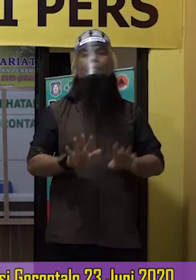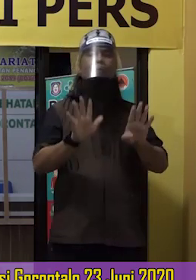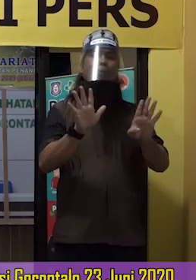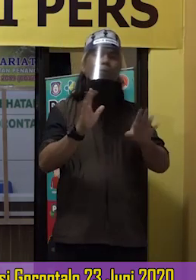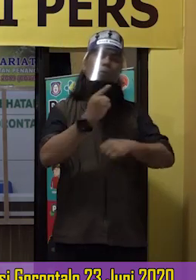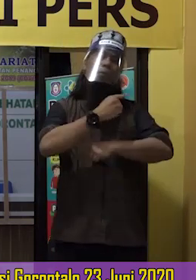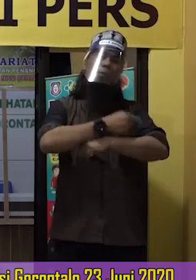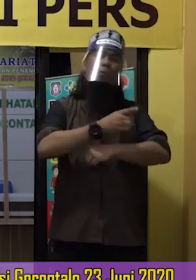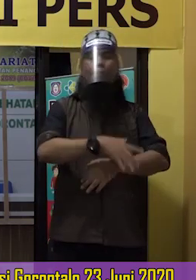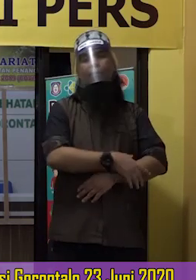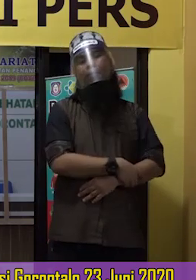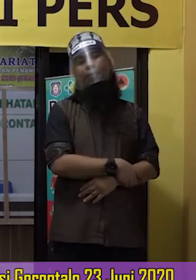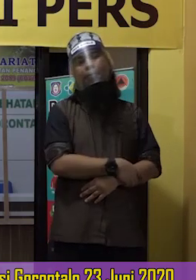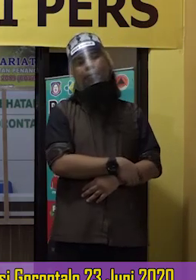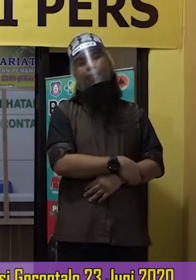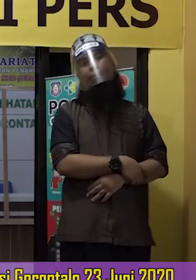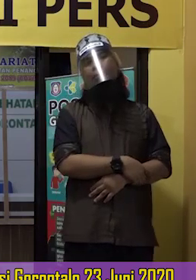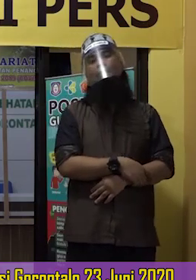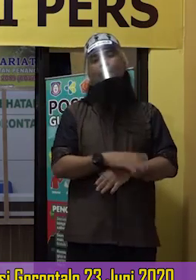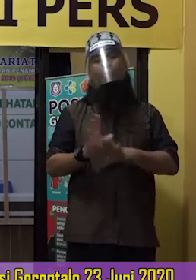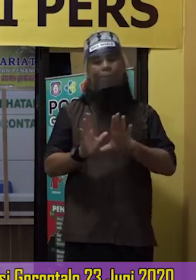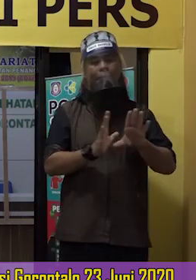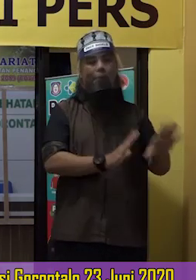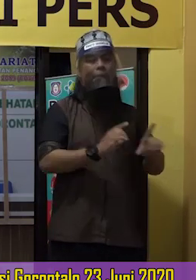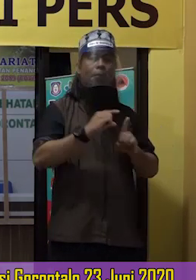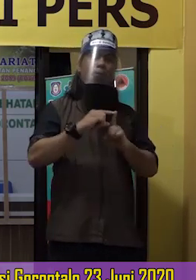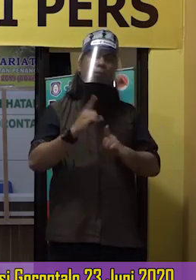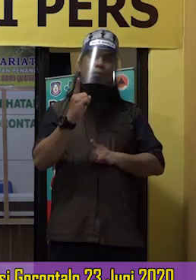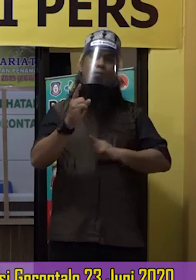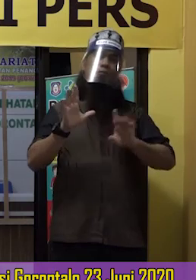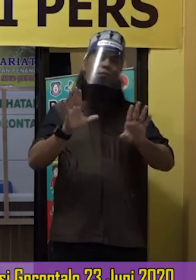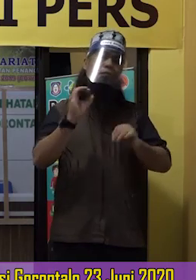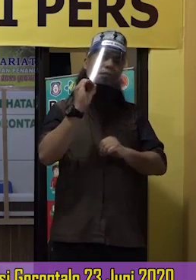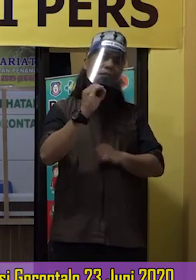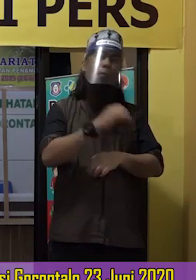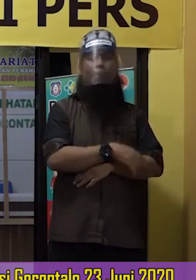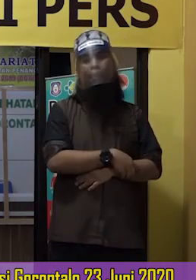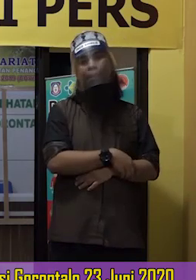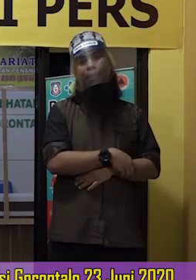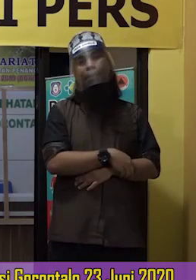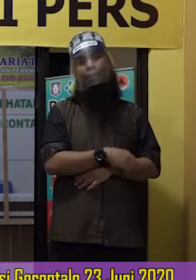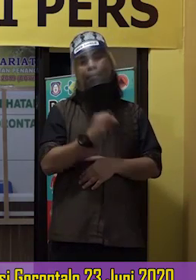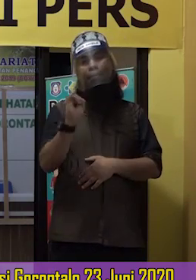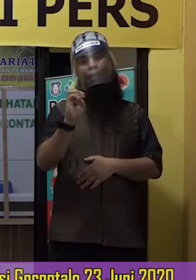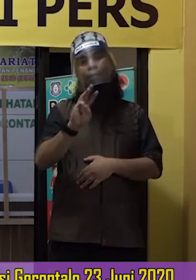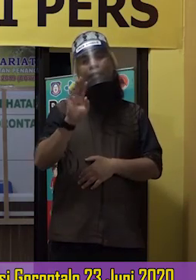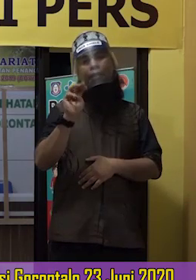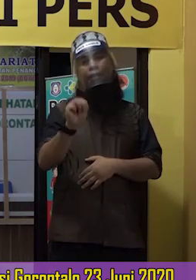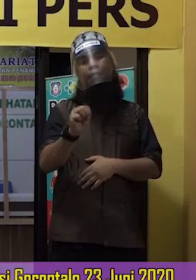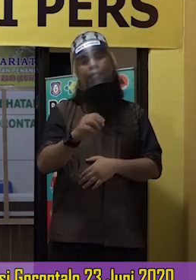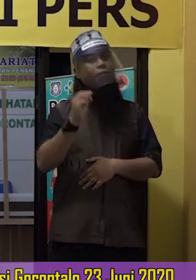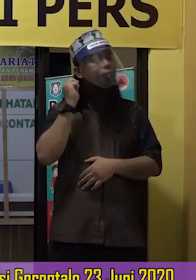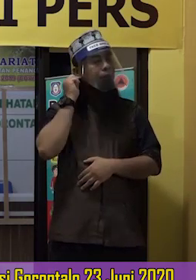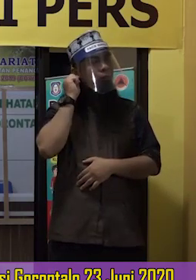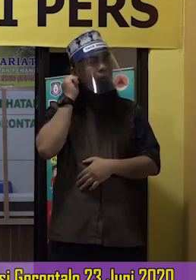hari. Yang sembuh berikutnya adalah pasien 190 IWM,